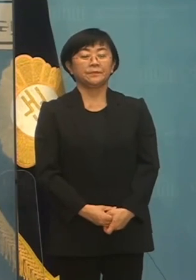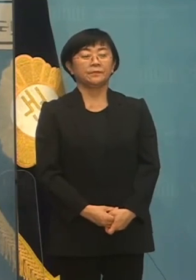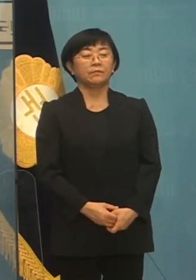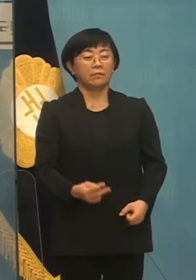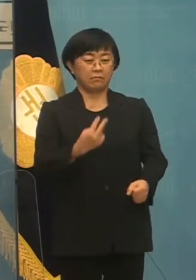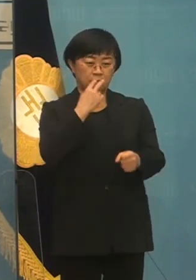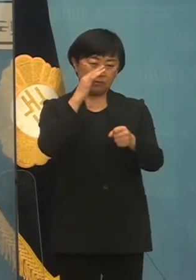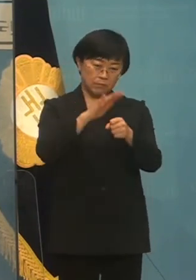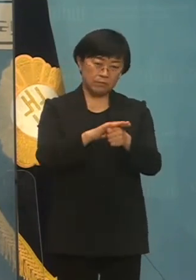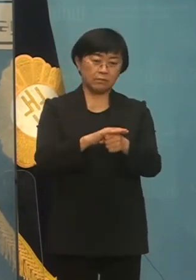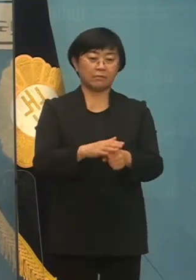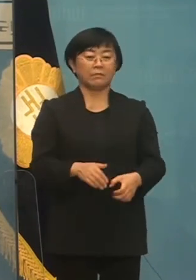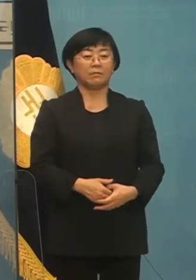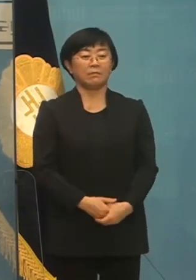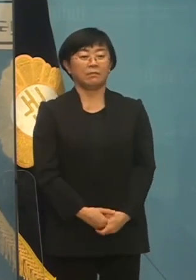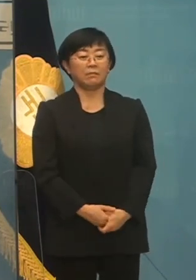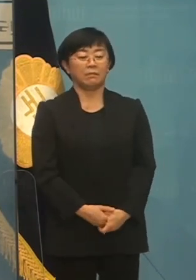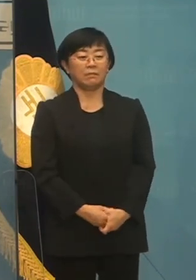억울하죠?